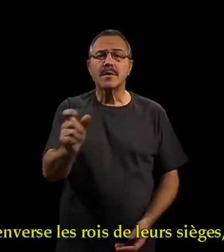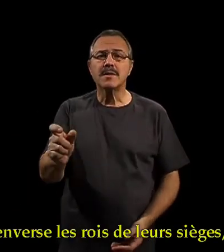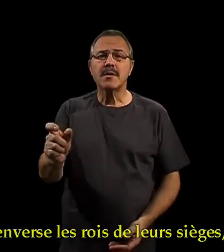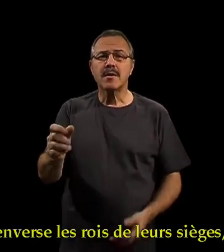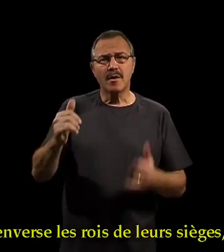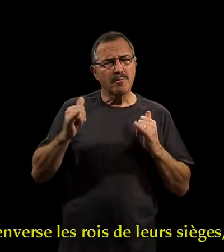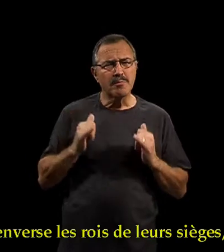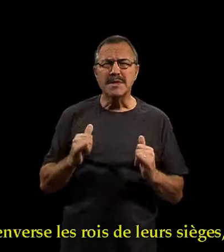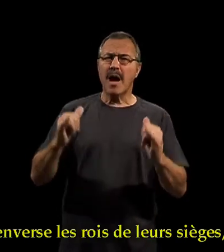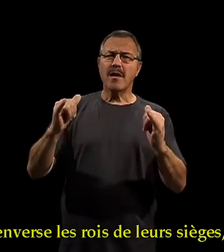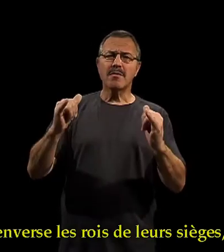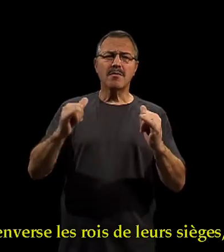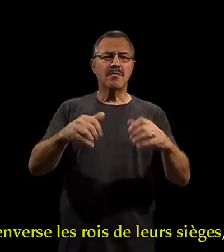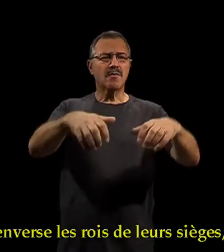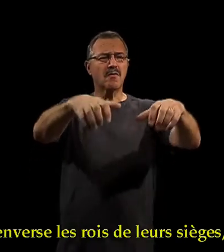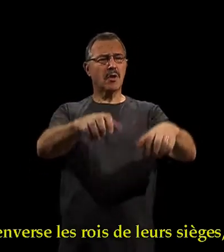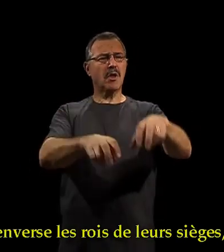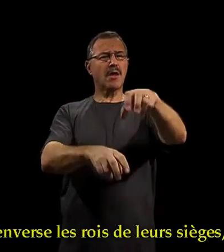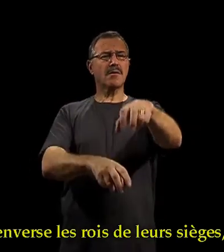Il renverse les rois de leur siège.